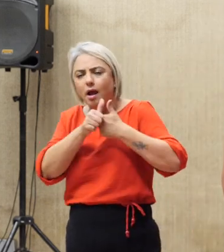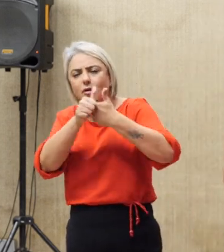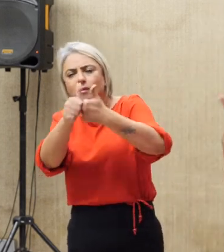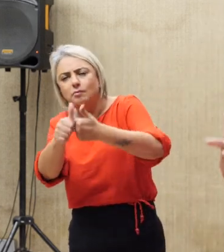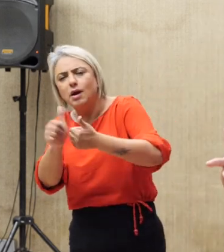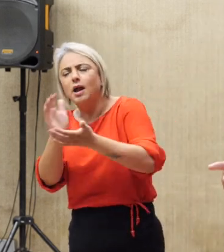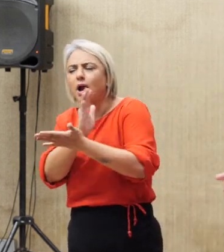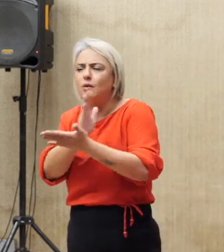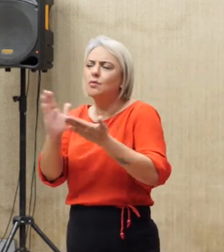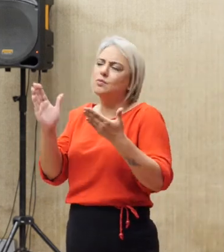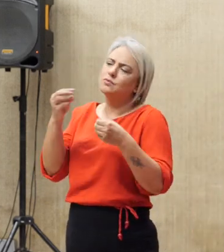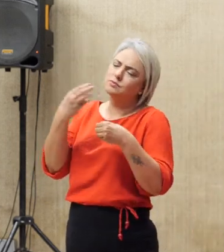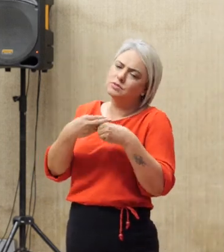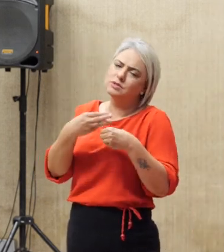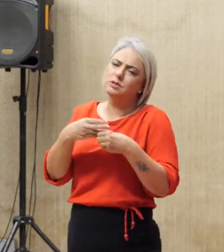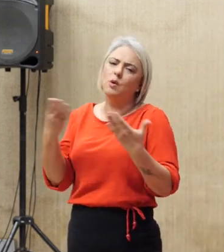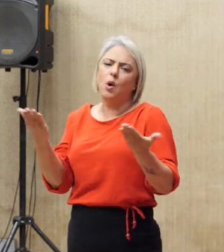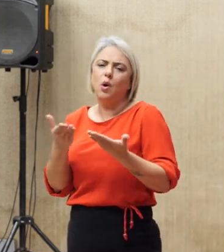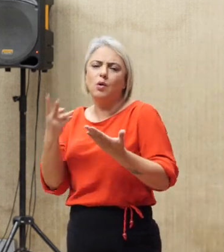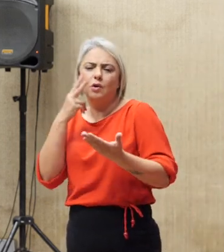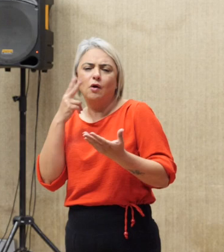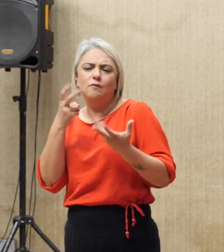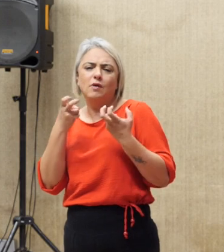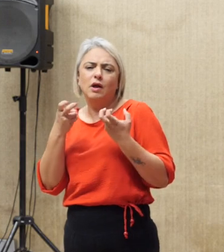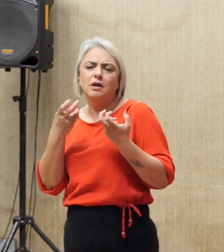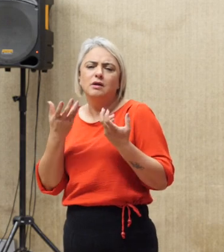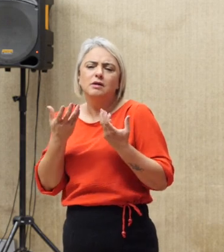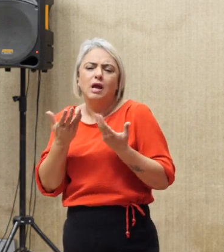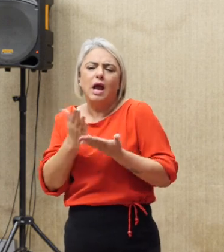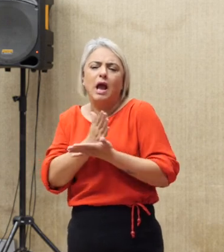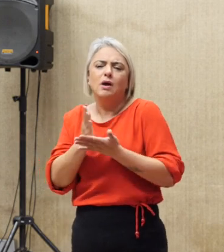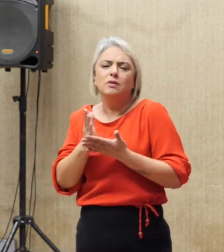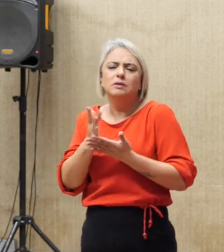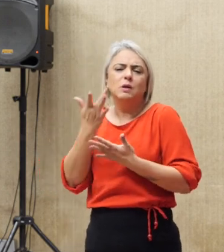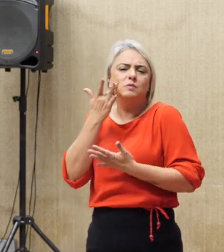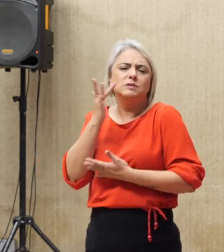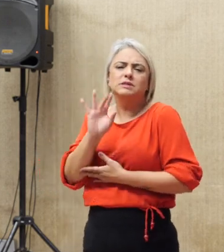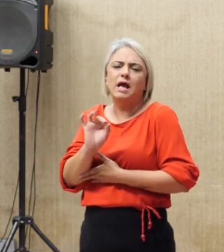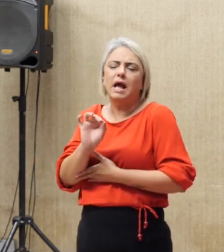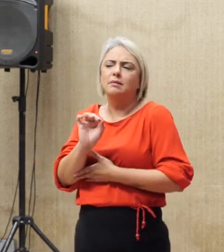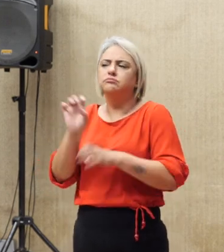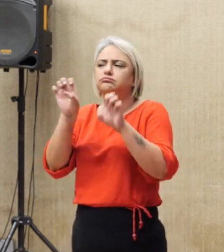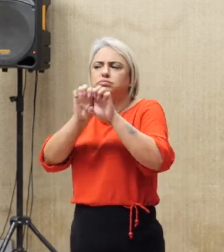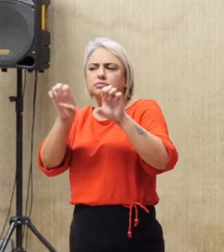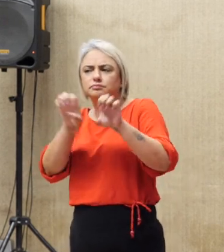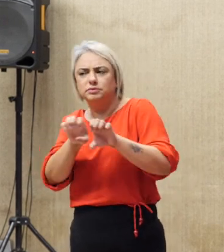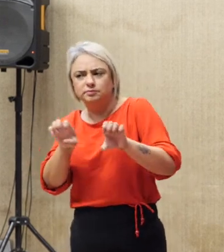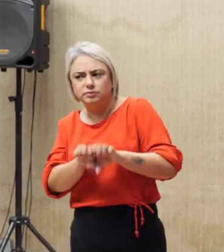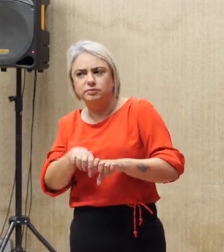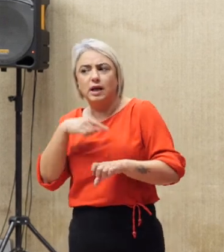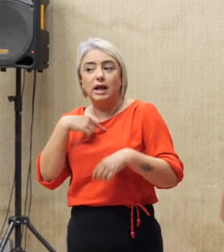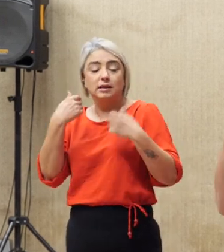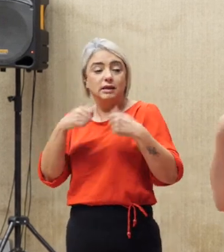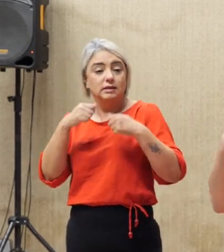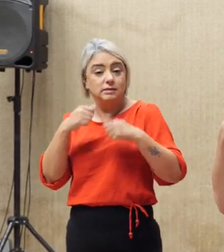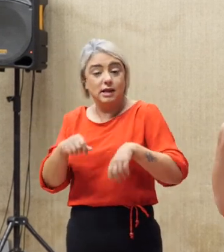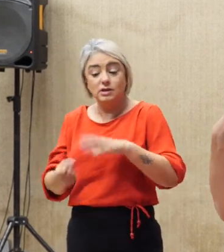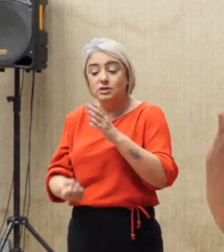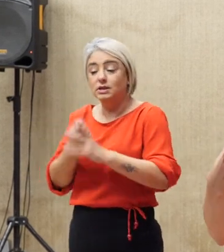alguns municípios hoje, né, e vejo como que os municípios não sabem ainda dessas estruturas e a necessidade de a gente